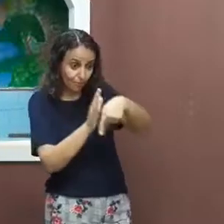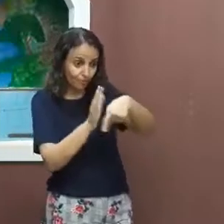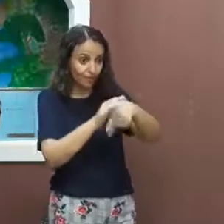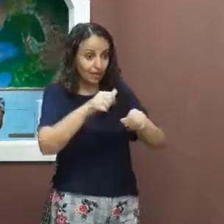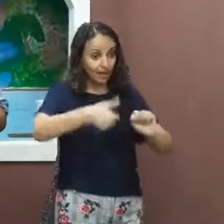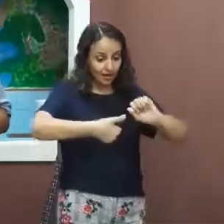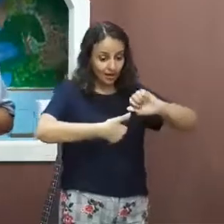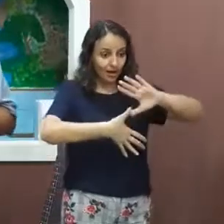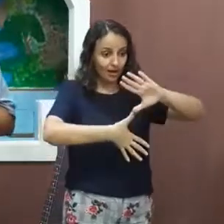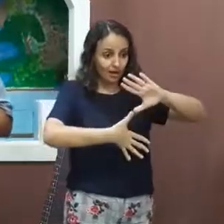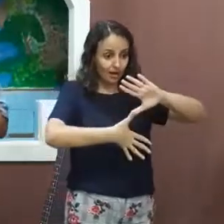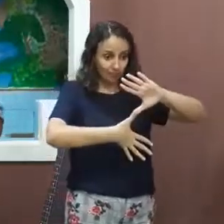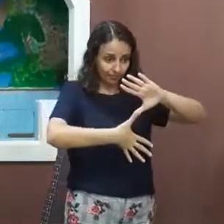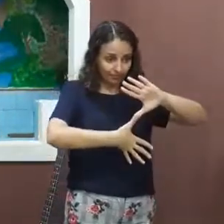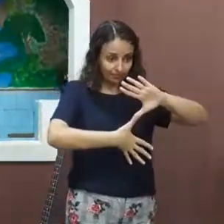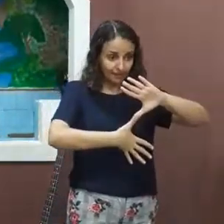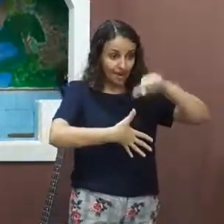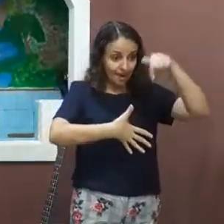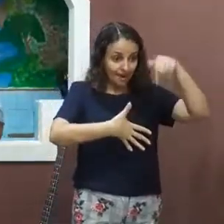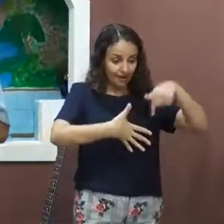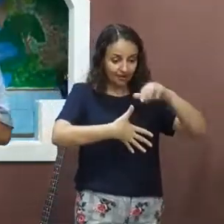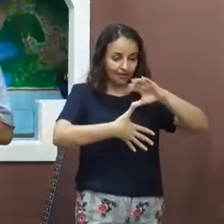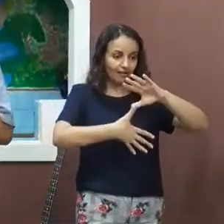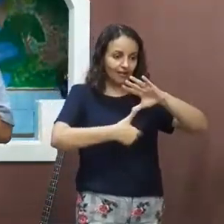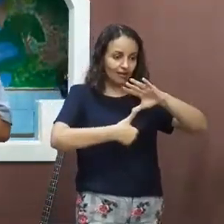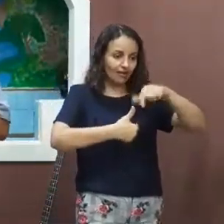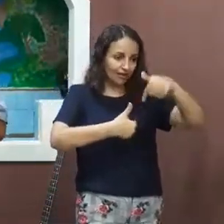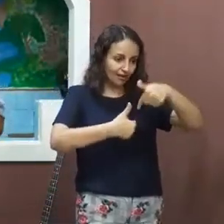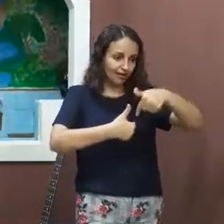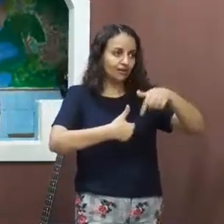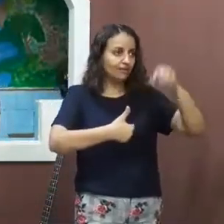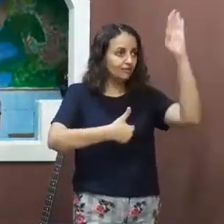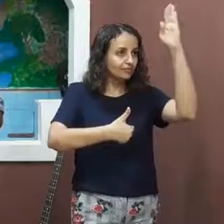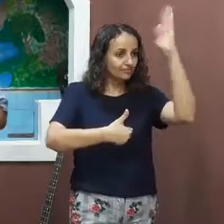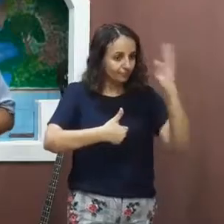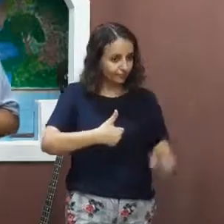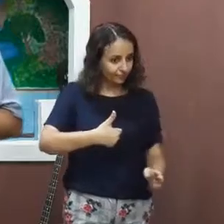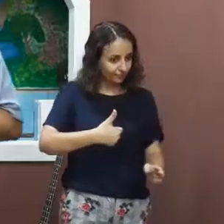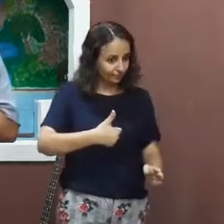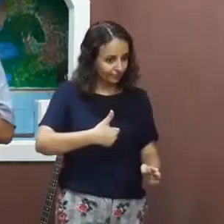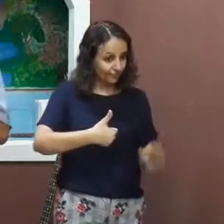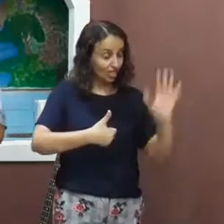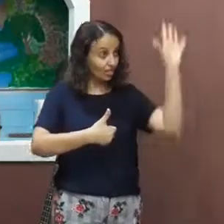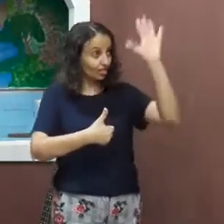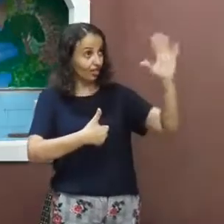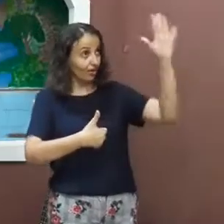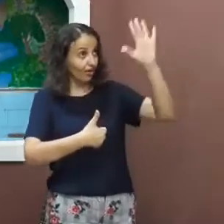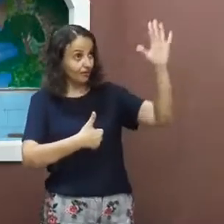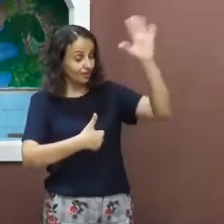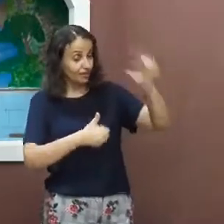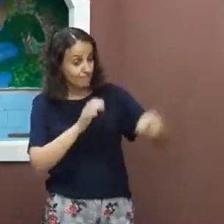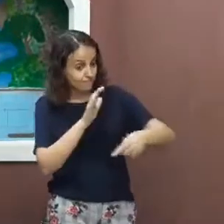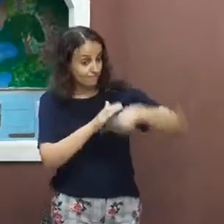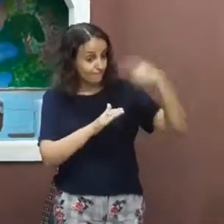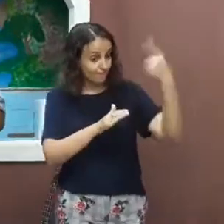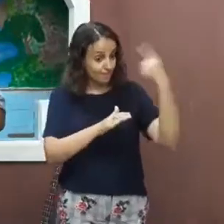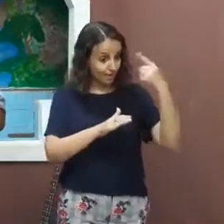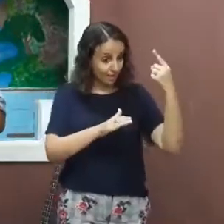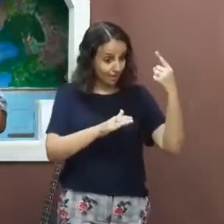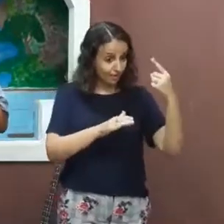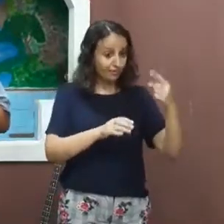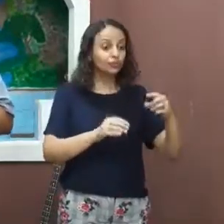América Latina, foi no Brasil, no Nordeste. Quando aconteceu as invasões holandesas,